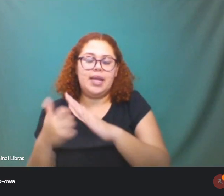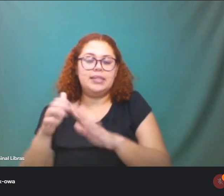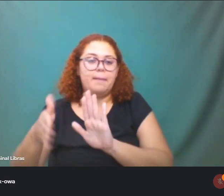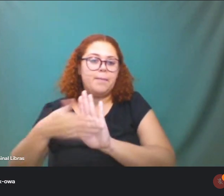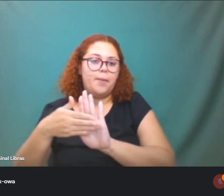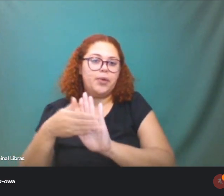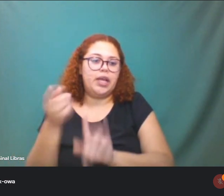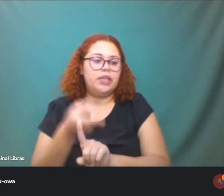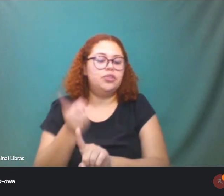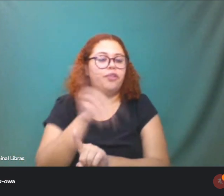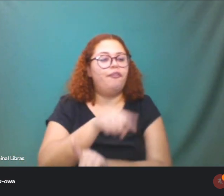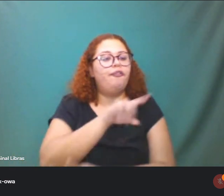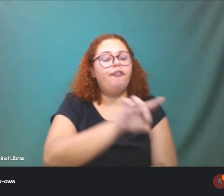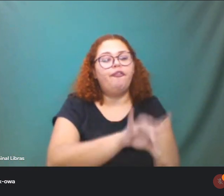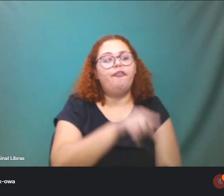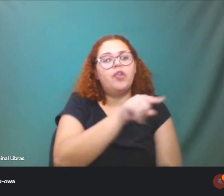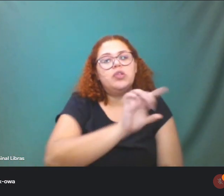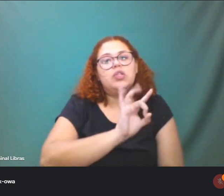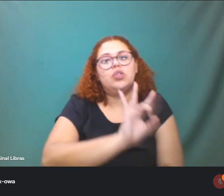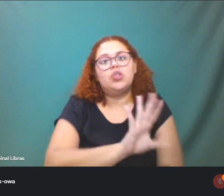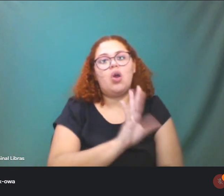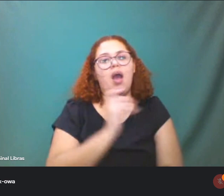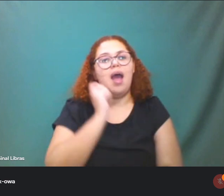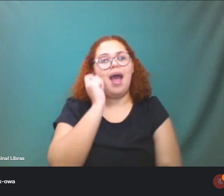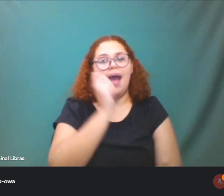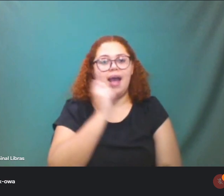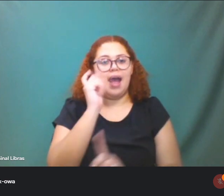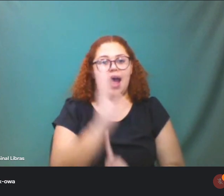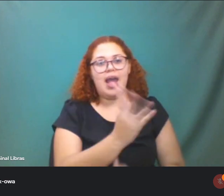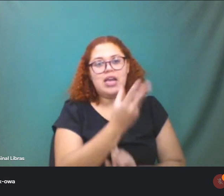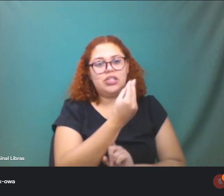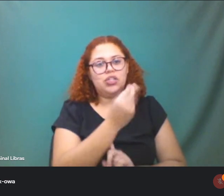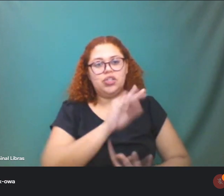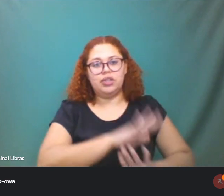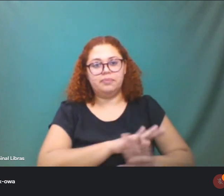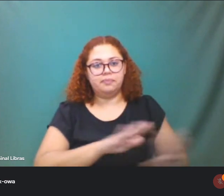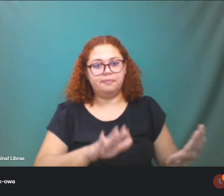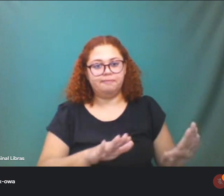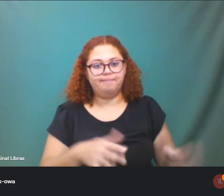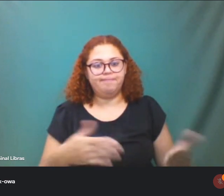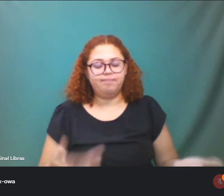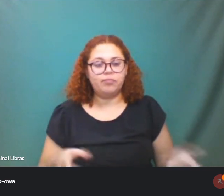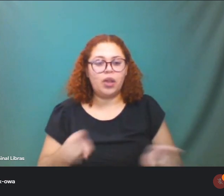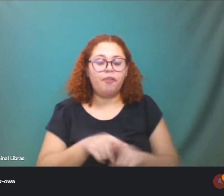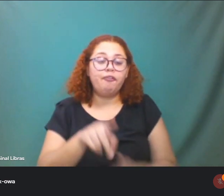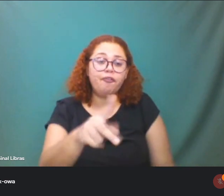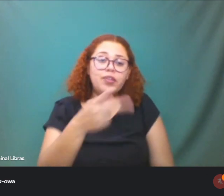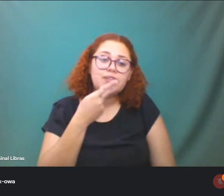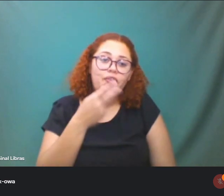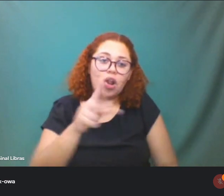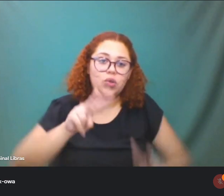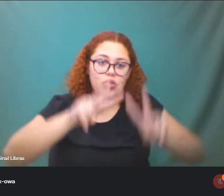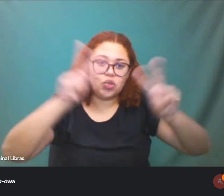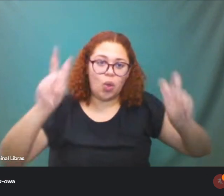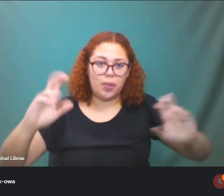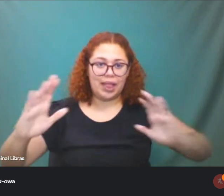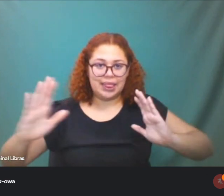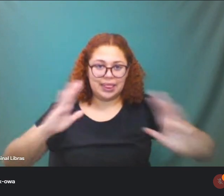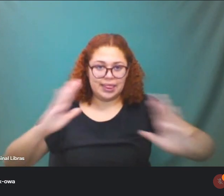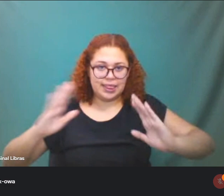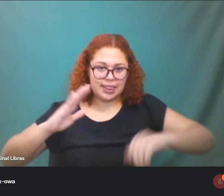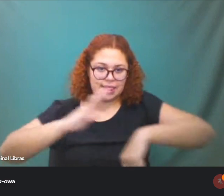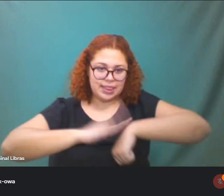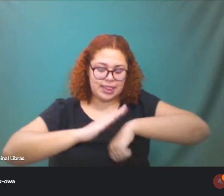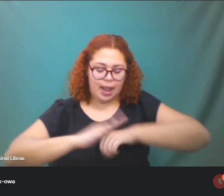pontuação diferenciada. E aí você traz em relação ao tempo. Apresentação em órgão